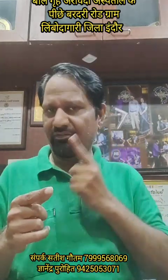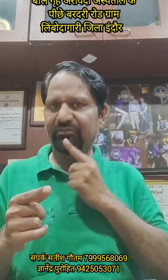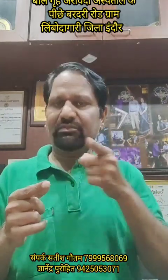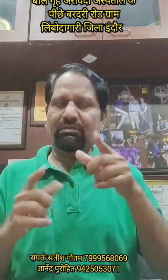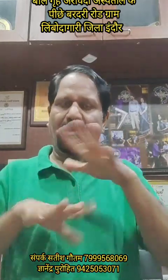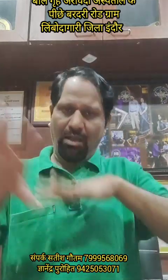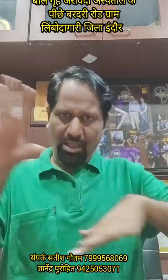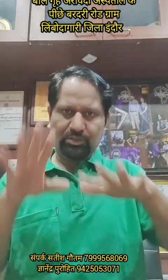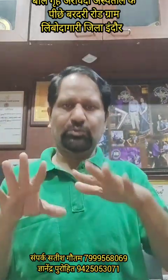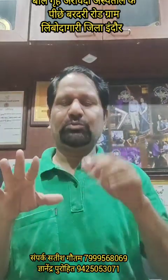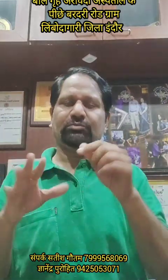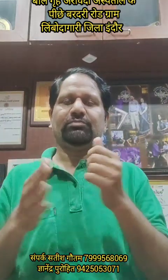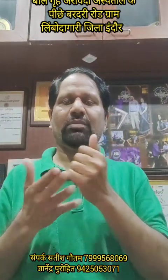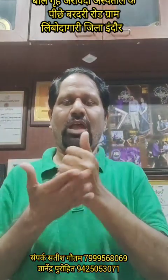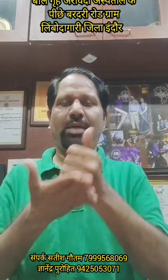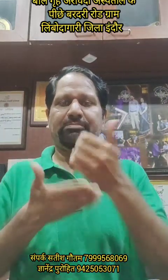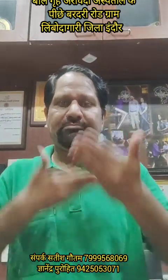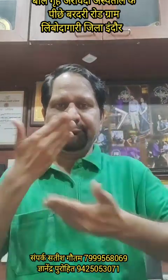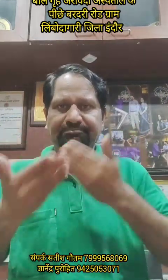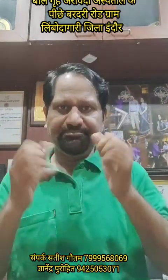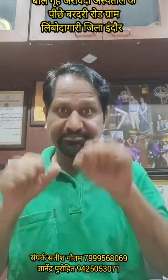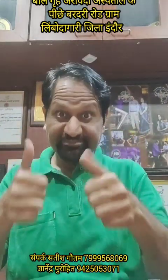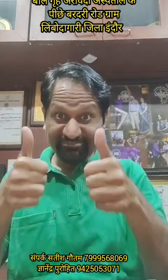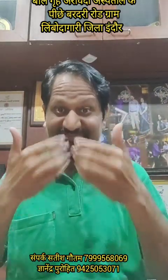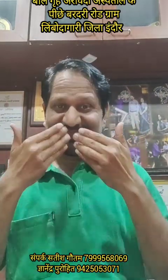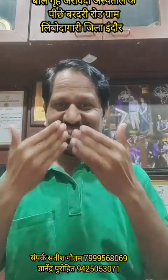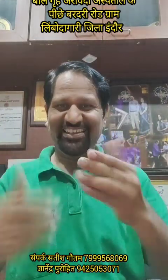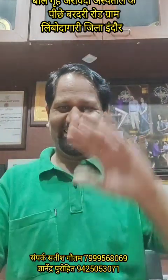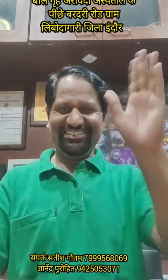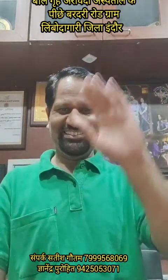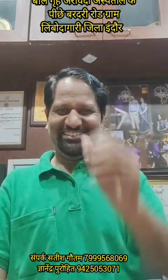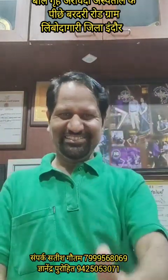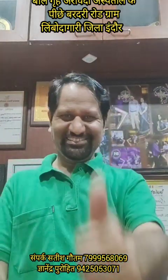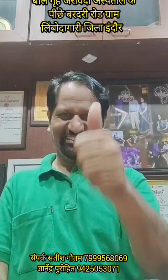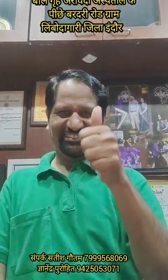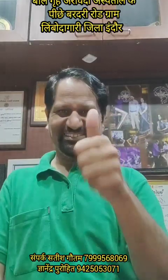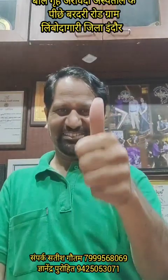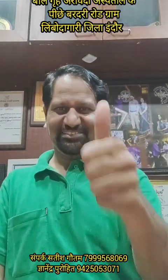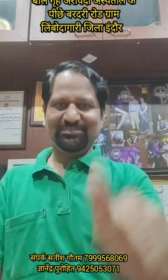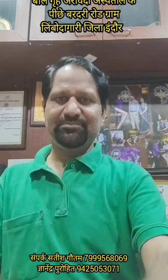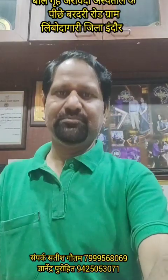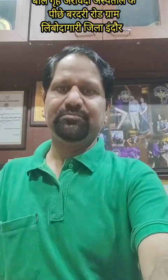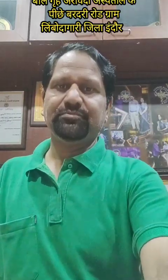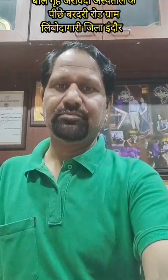सोसाइटी जो मूक बधिर दिव्यांग बच्चों की संस्था भाई संचालित करती है। आप सभी लोगों को धन्यवाद। जय हिंद।